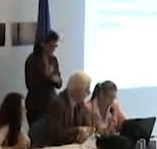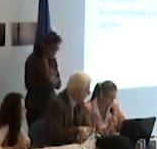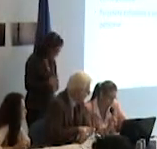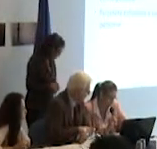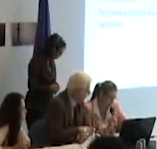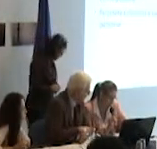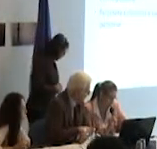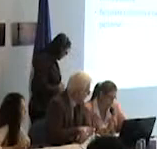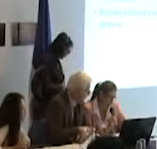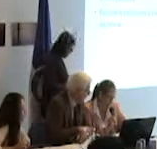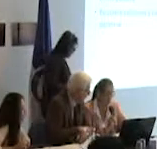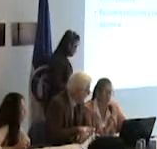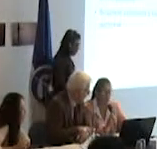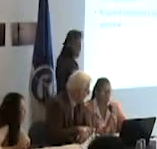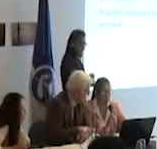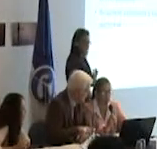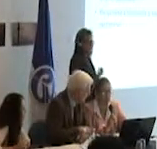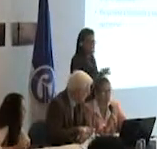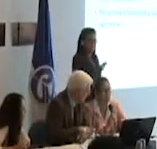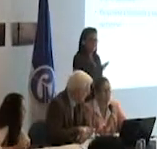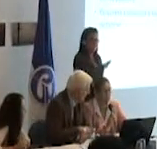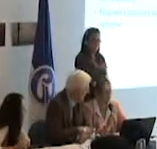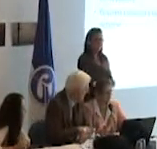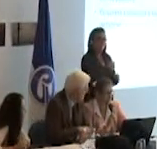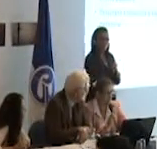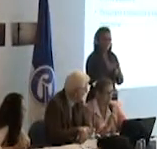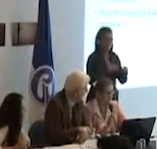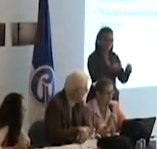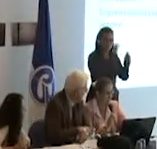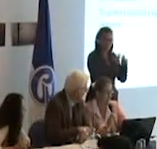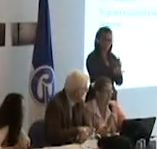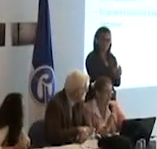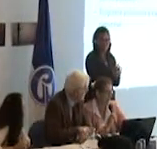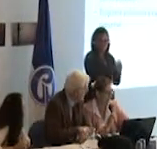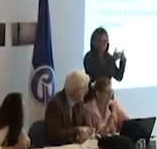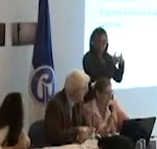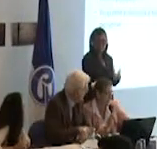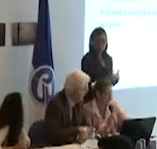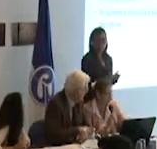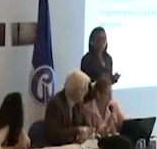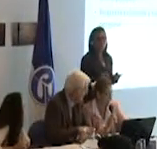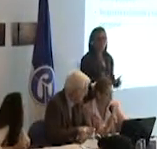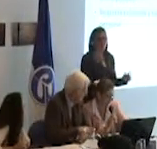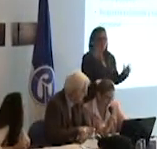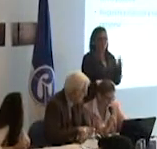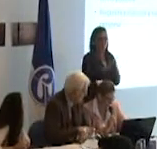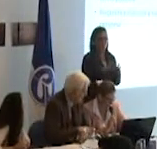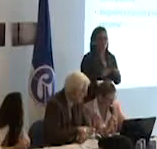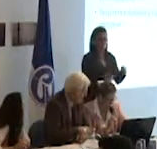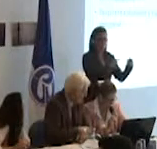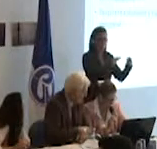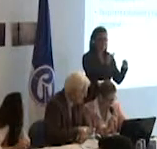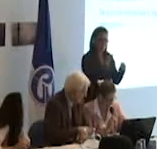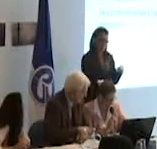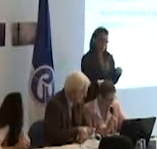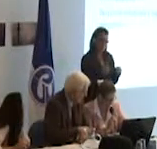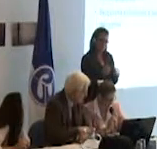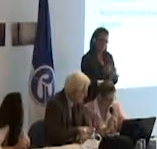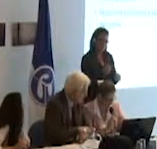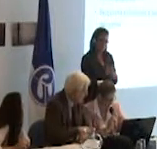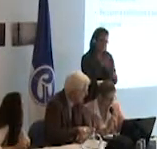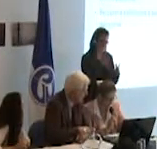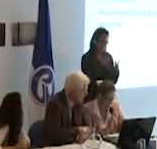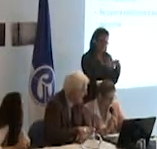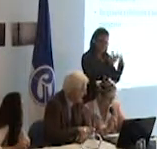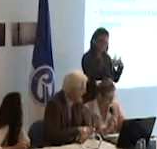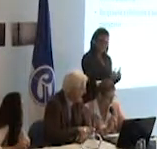formación en el trabajo con estudiantes con discapacidad? También estaría referido al tema de la formación de maestros para la discapacidad.